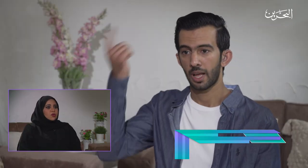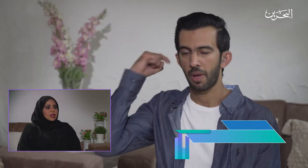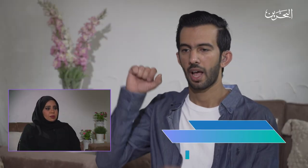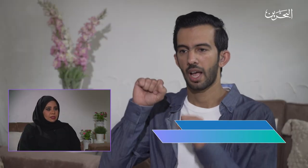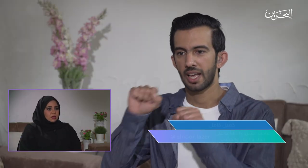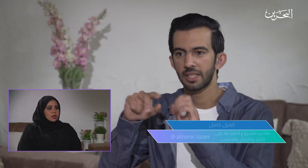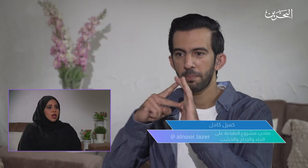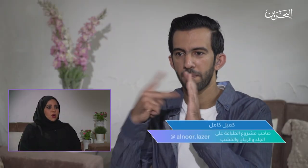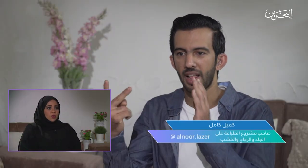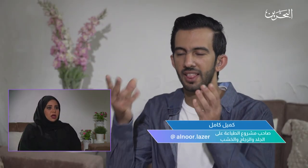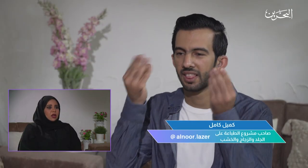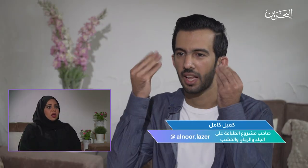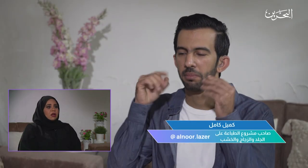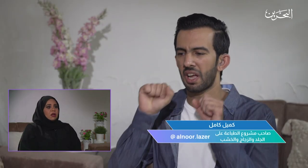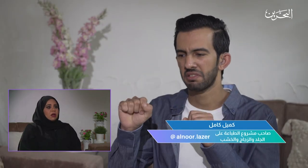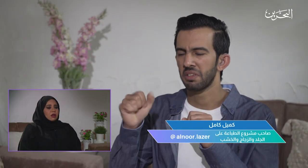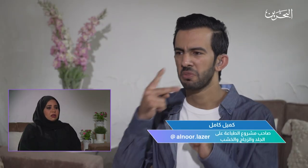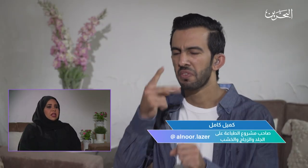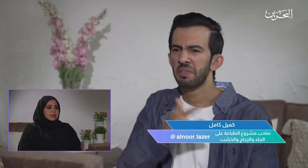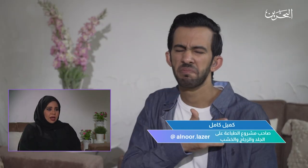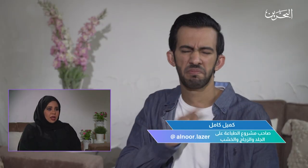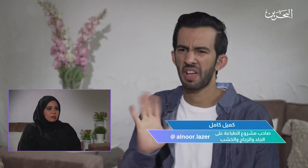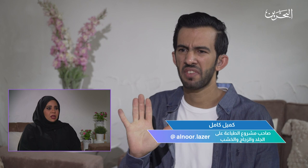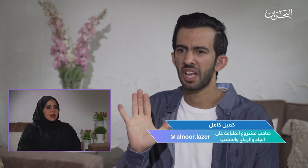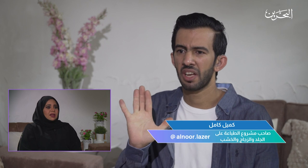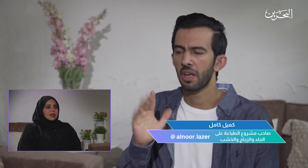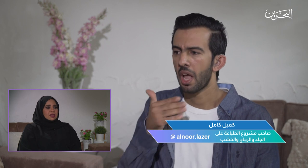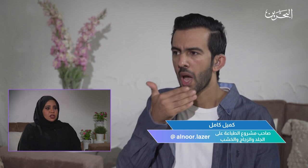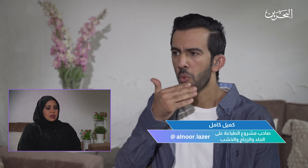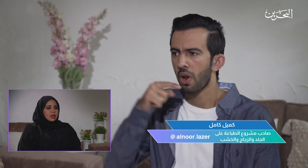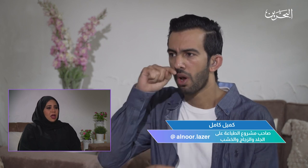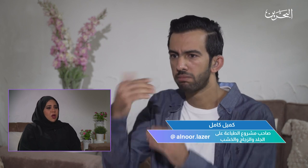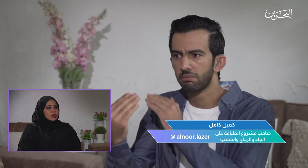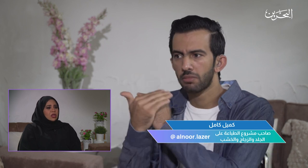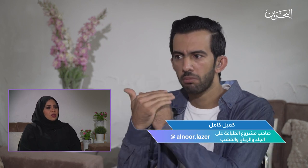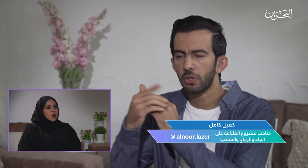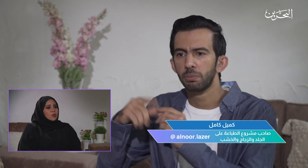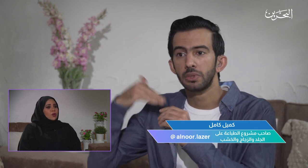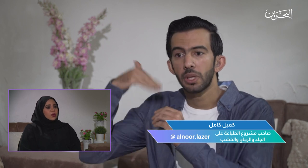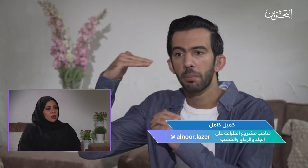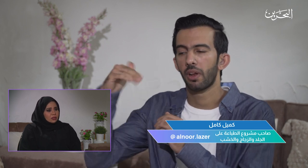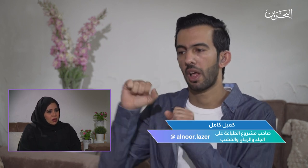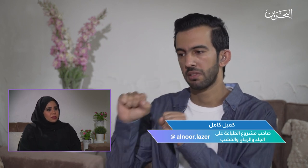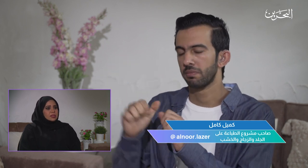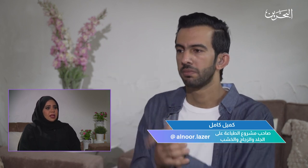يقول قبل سنة أنه هو أنه يتعلم شيء، أول شيء أن أبوه يقول له أنت لازم